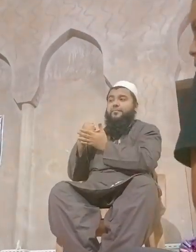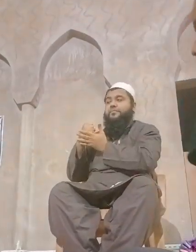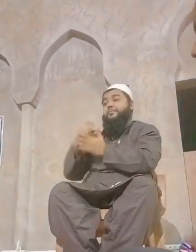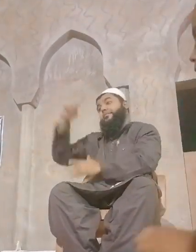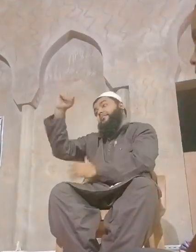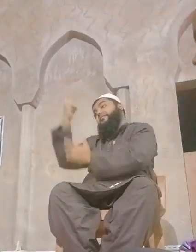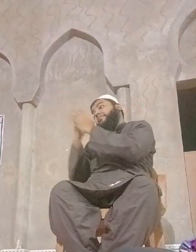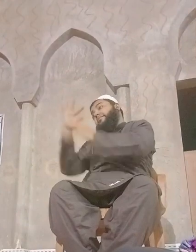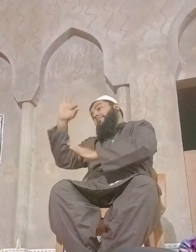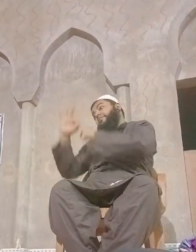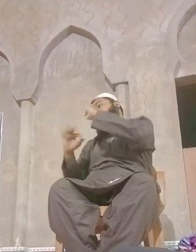করনেওয়ালা।